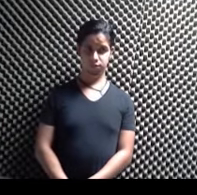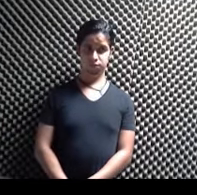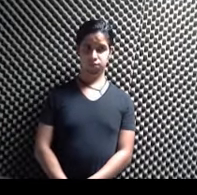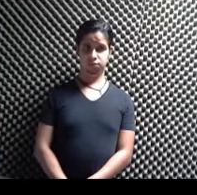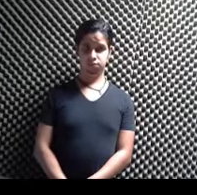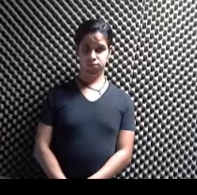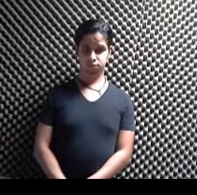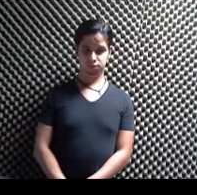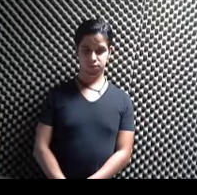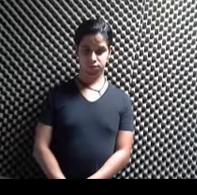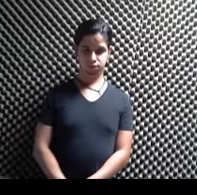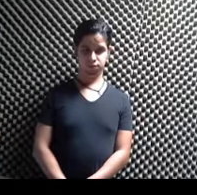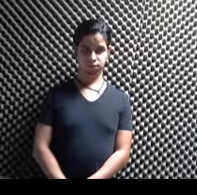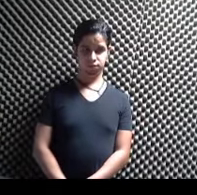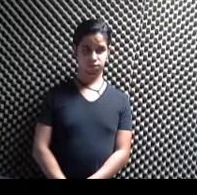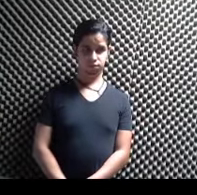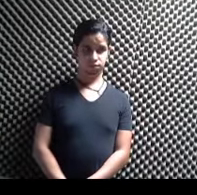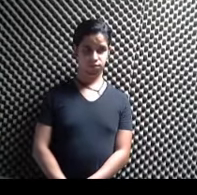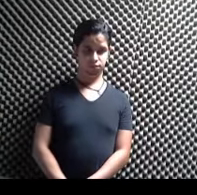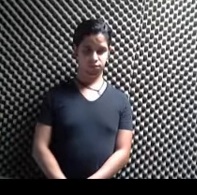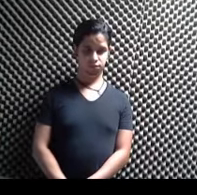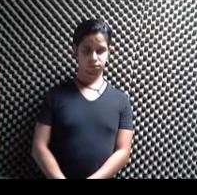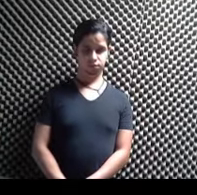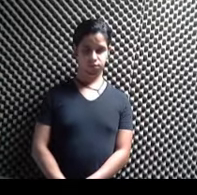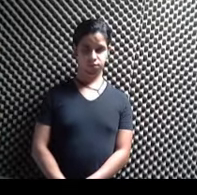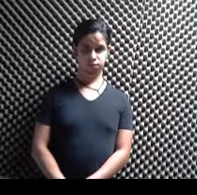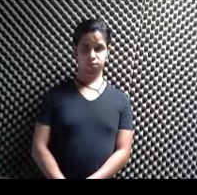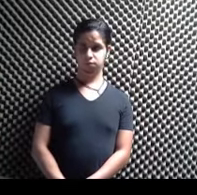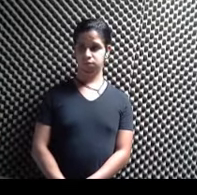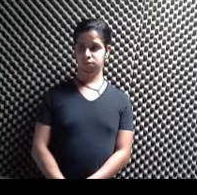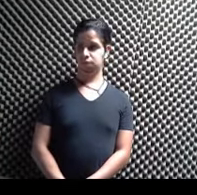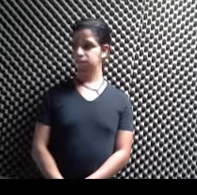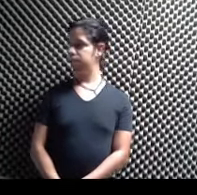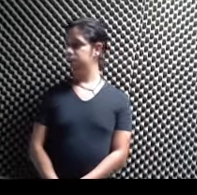4G LTE de AT&T. Más rápido en más lugares.